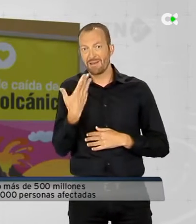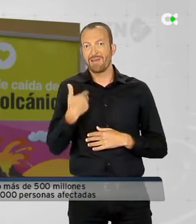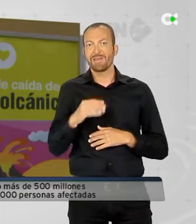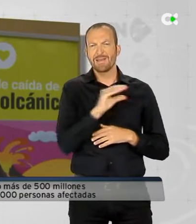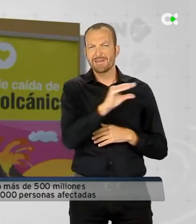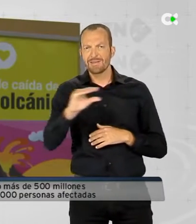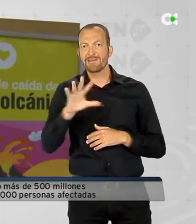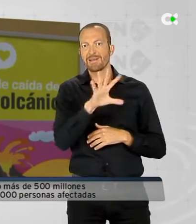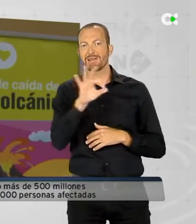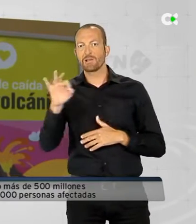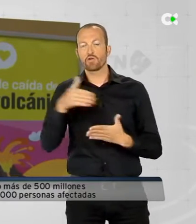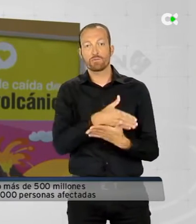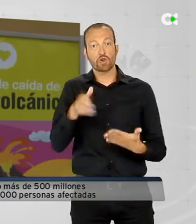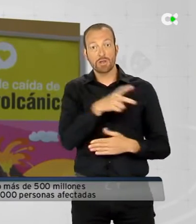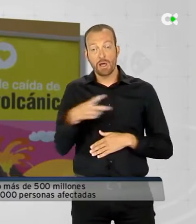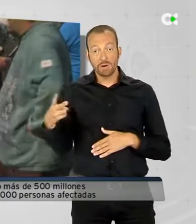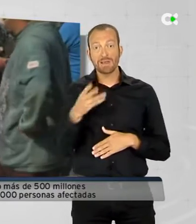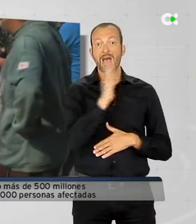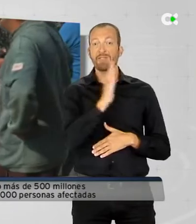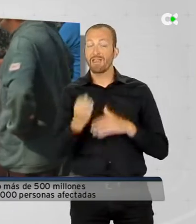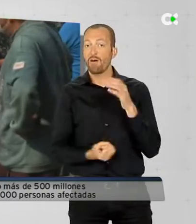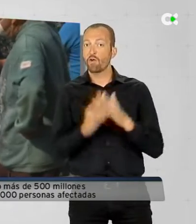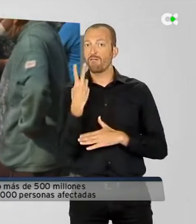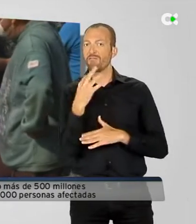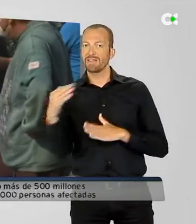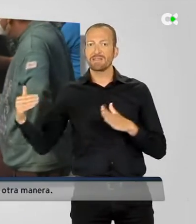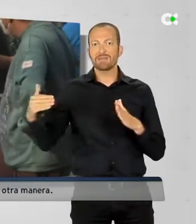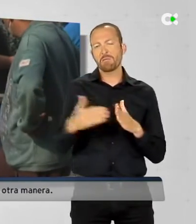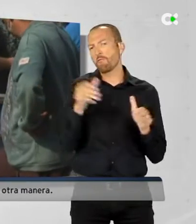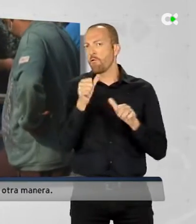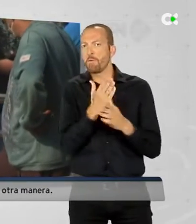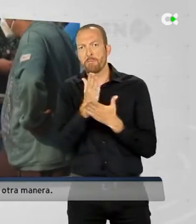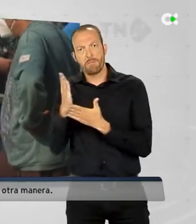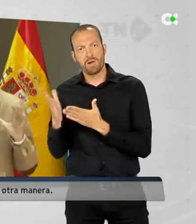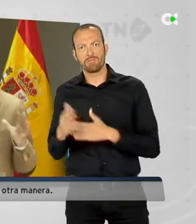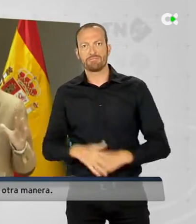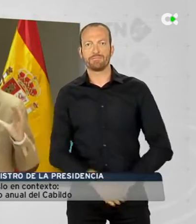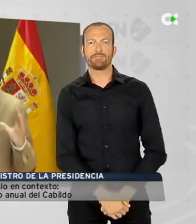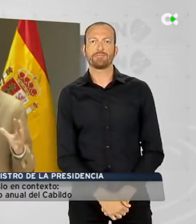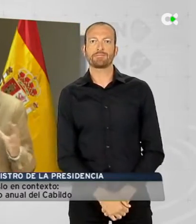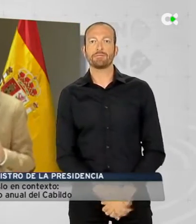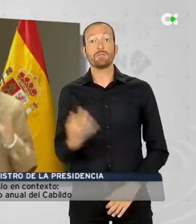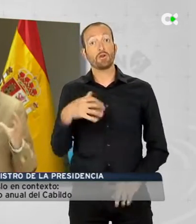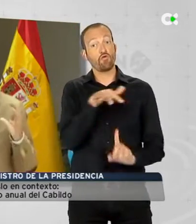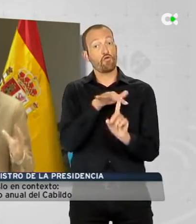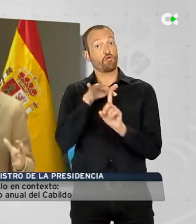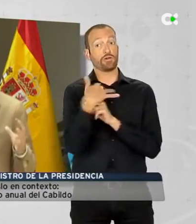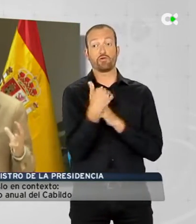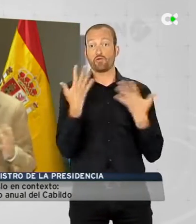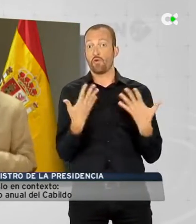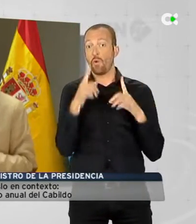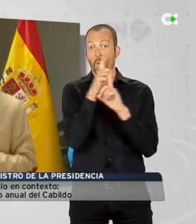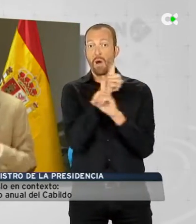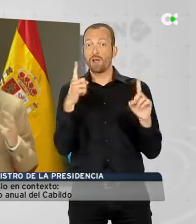más de 500 millones de euros a unas 20.000 personas afectadas de una u otra manera. Pongámoslo en contexto. El presupuesto anual